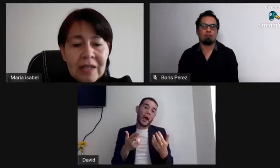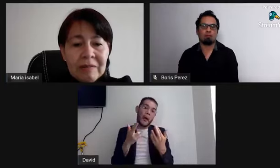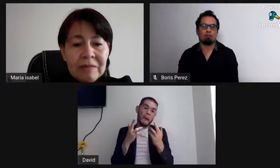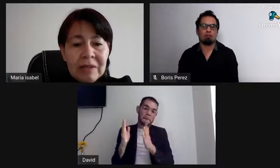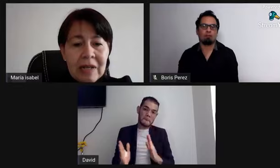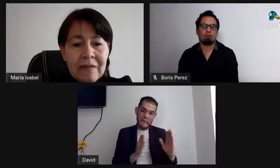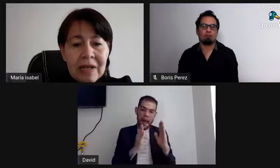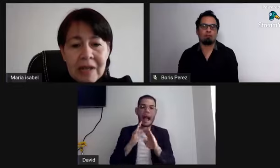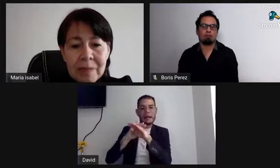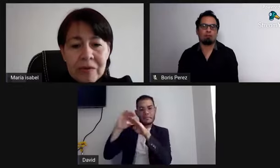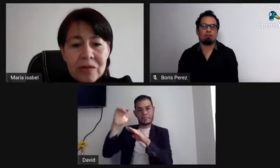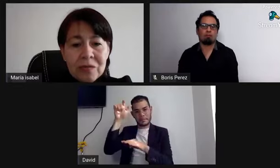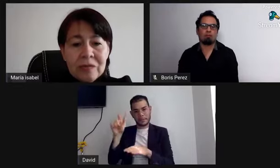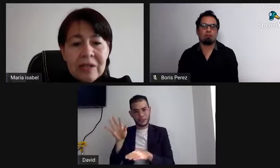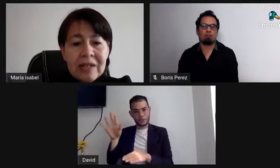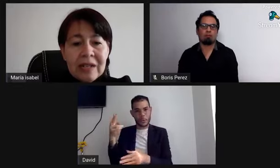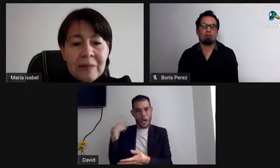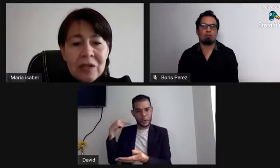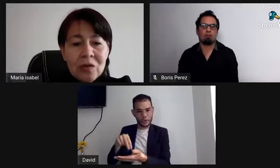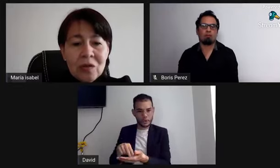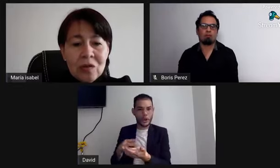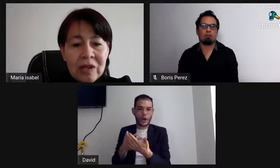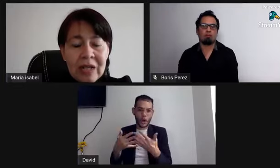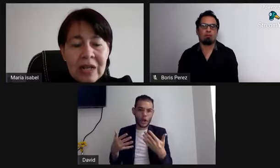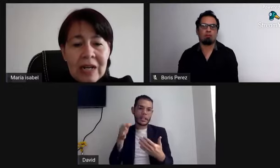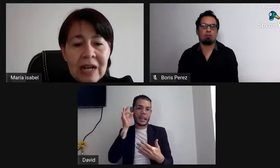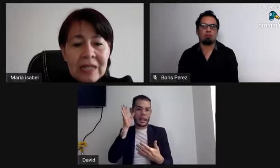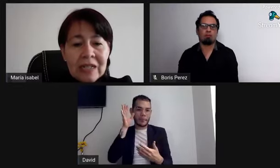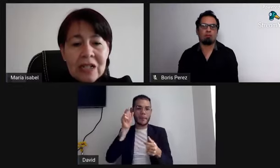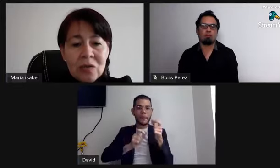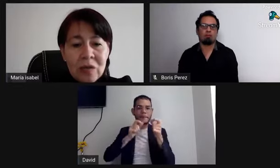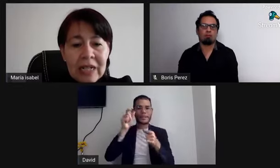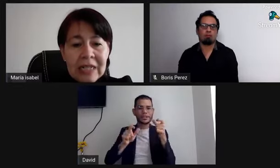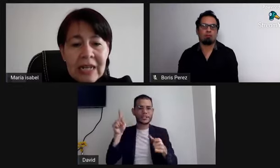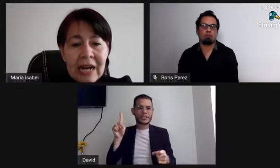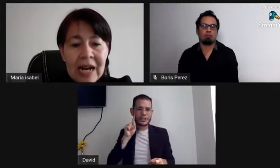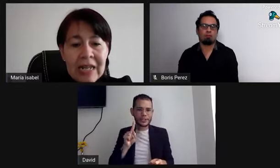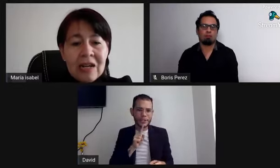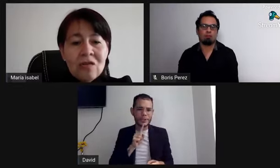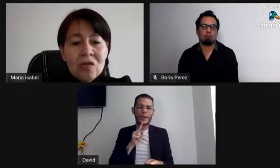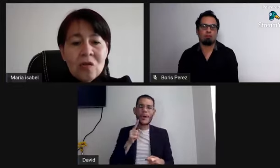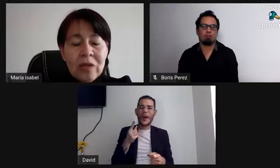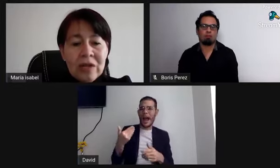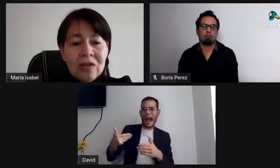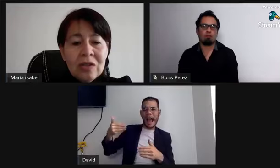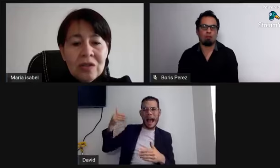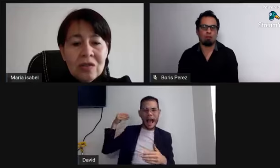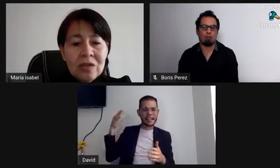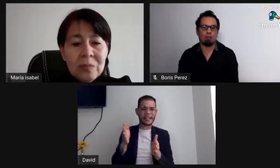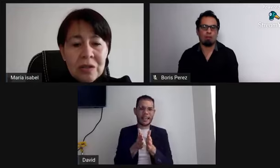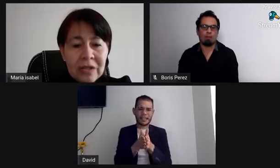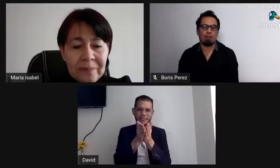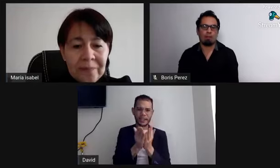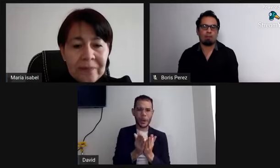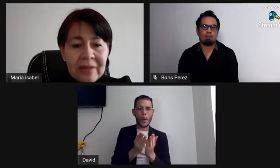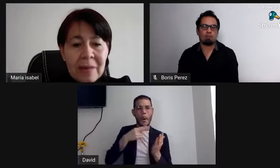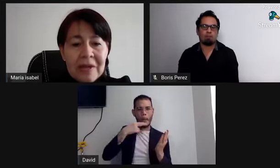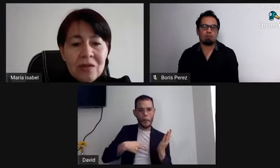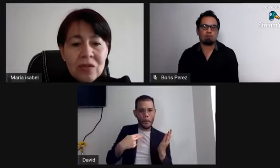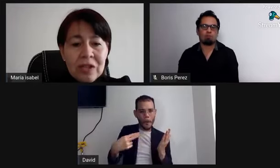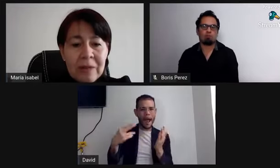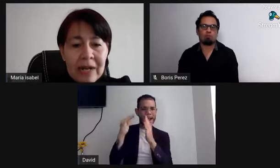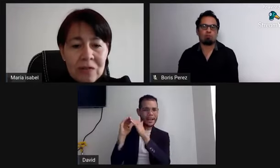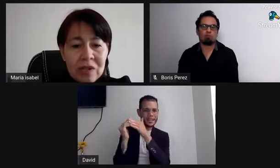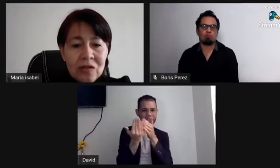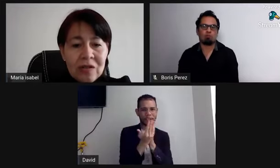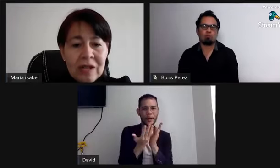durante la vida, pues un acercamiento con la escritura literaria, con los cuentos, entonces pues también